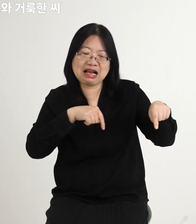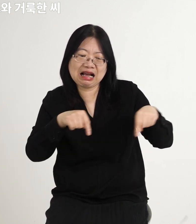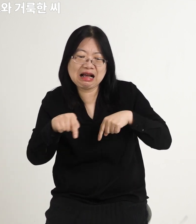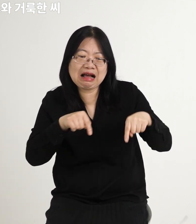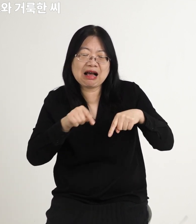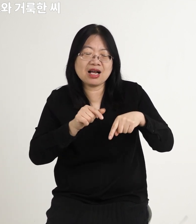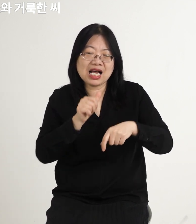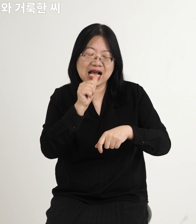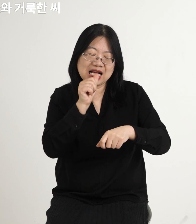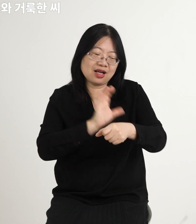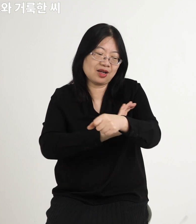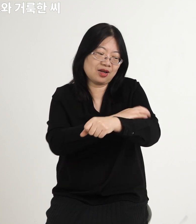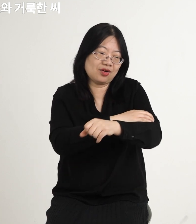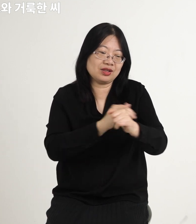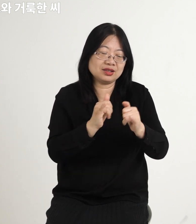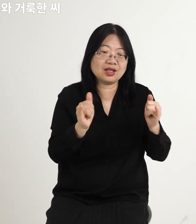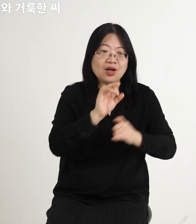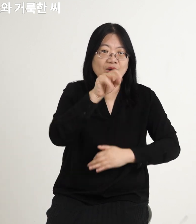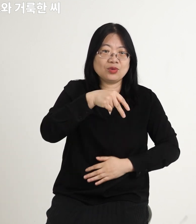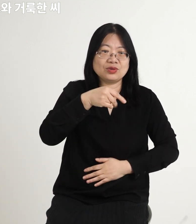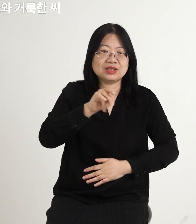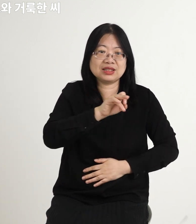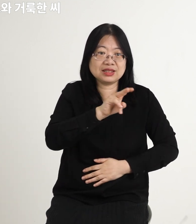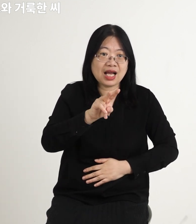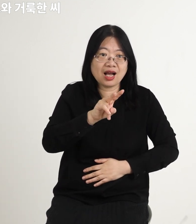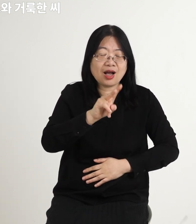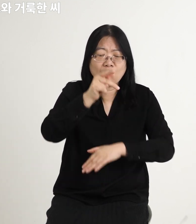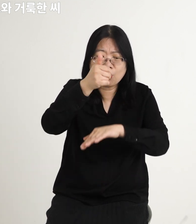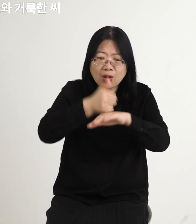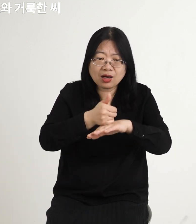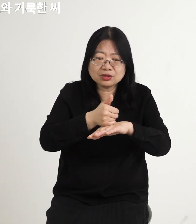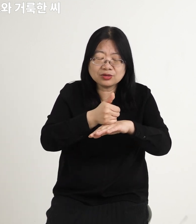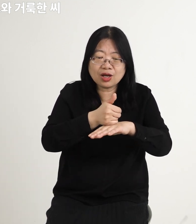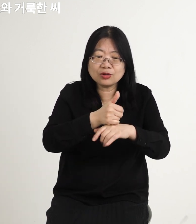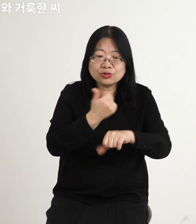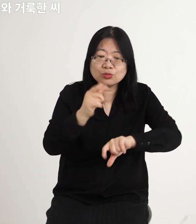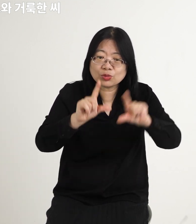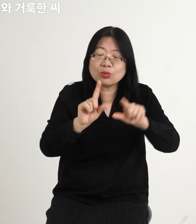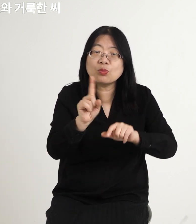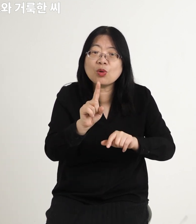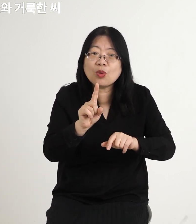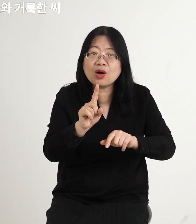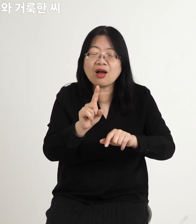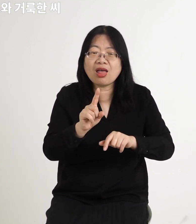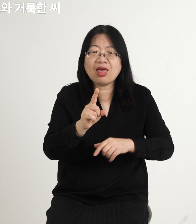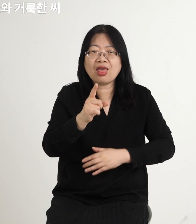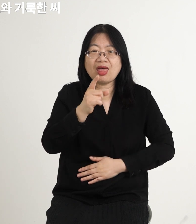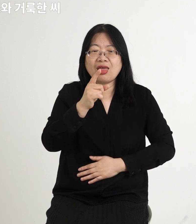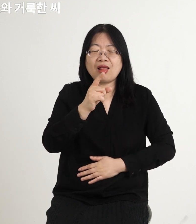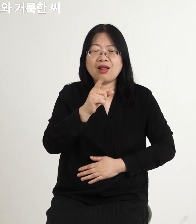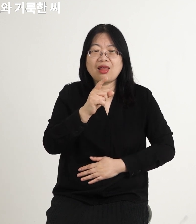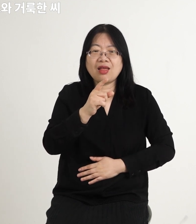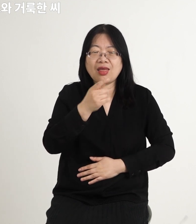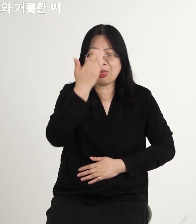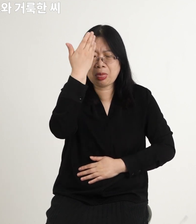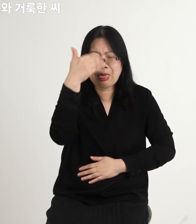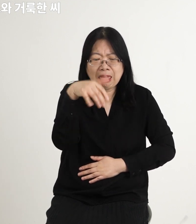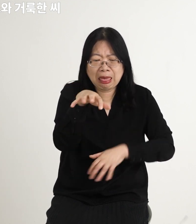절대 권력자인 우시아마저도 마지막에 뭘로 죽어요? 나환자로 죽지 않습니까?